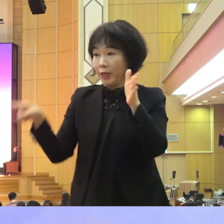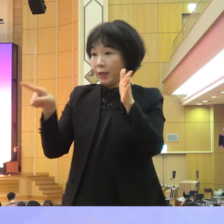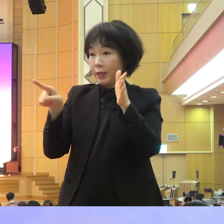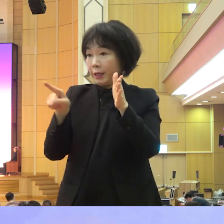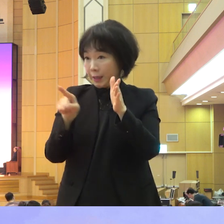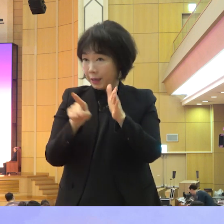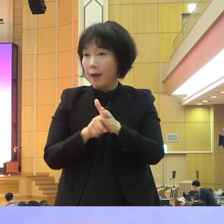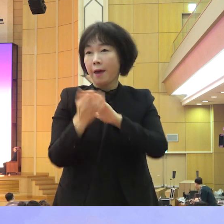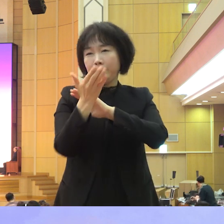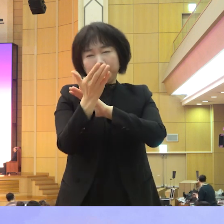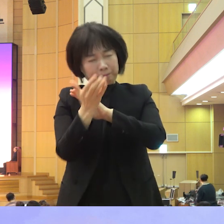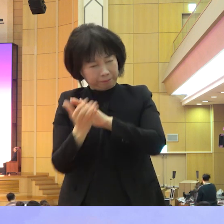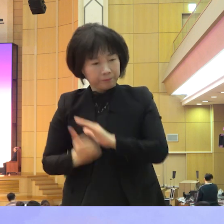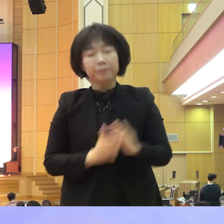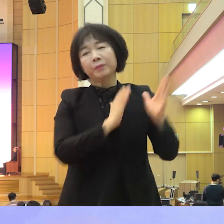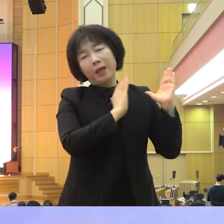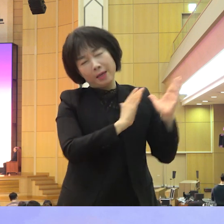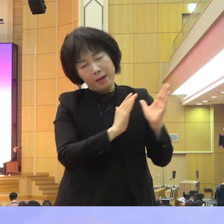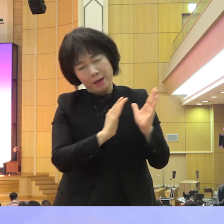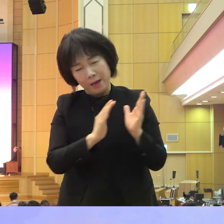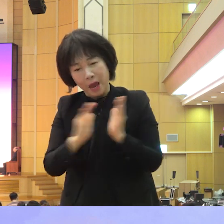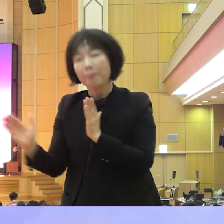나를 위해